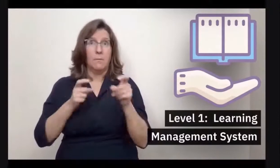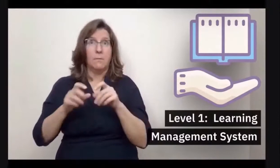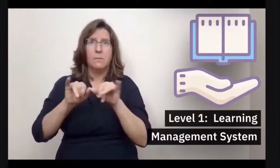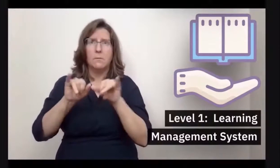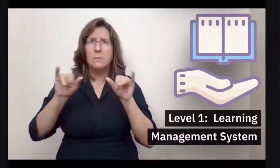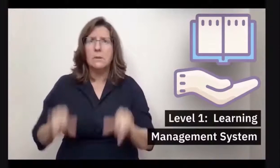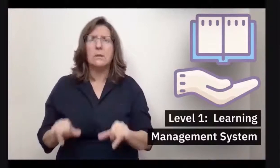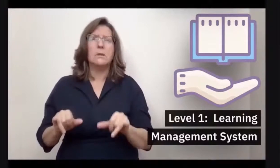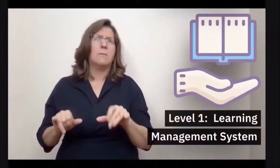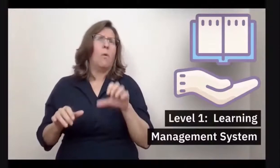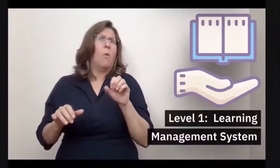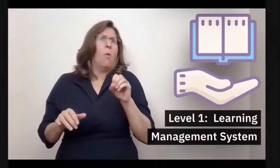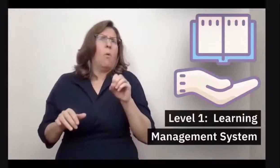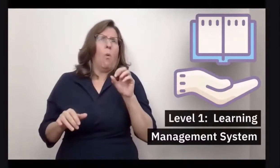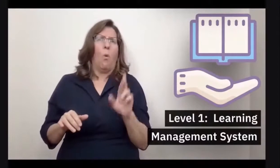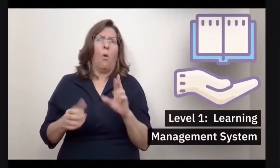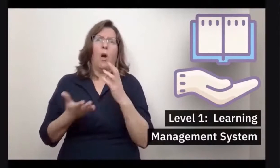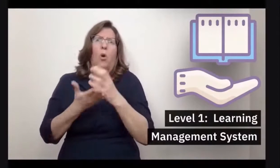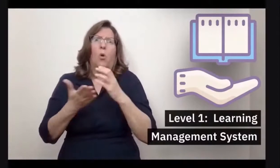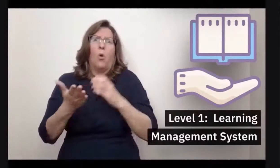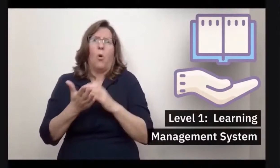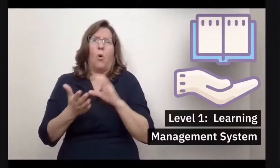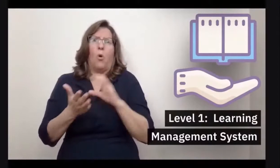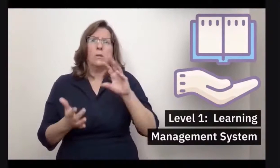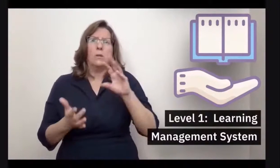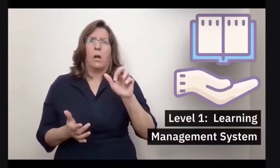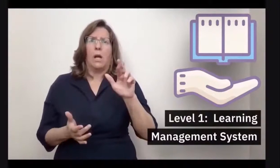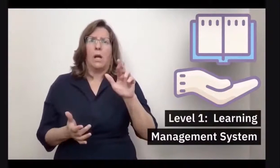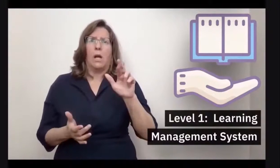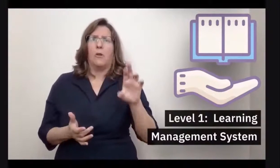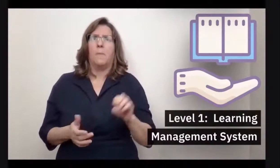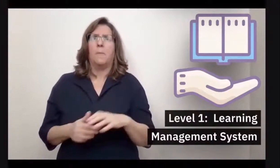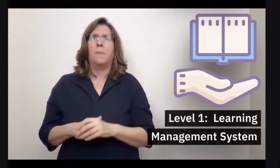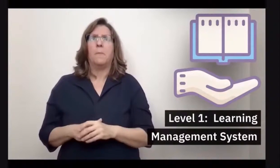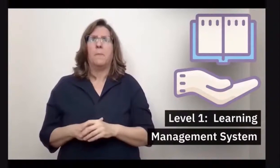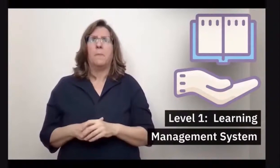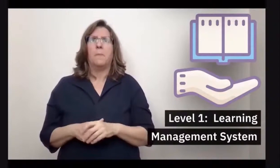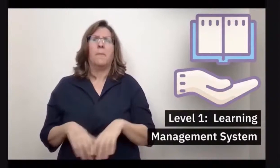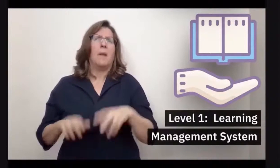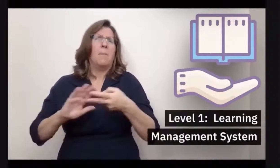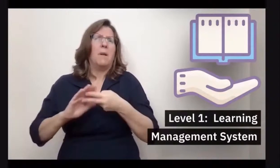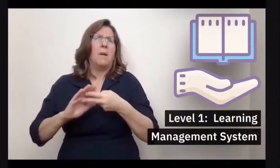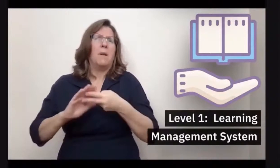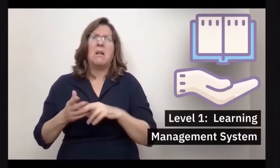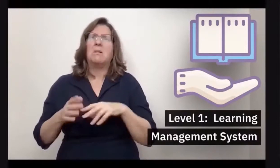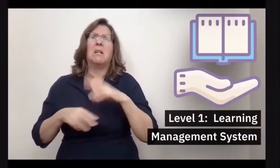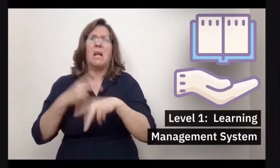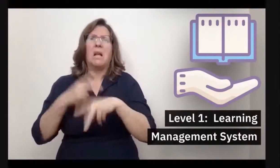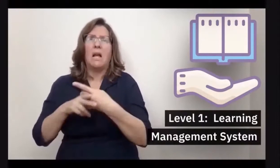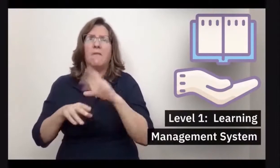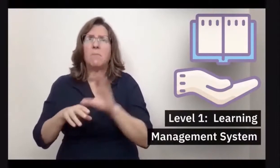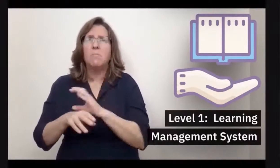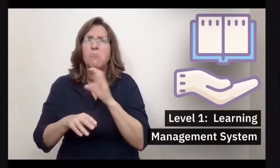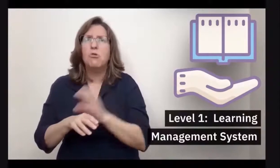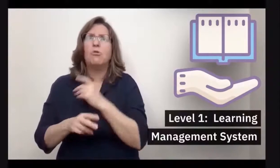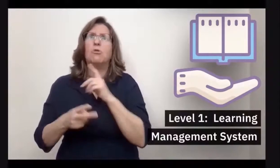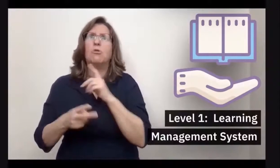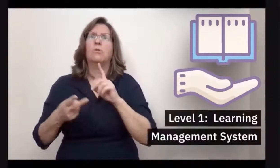nivel va con el uso del hardware y también con funciones como los títulos, imágenes, videos